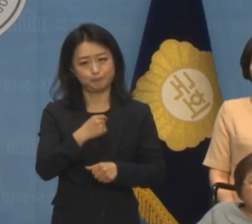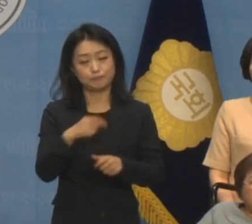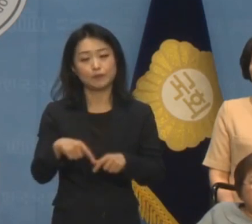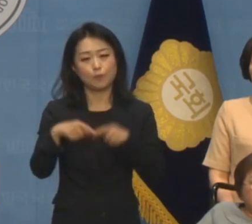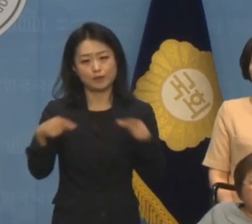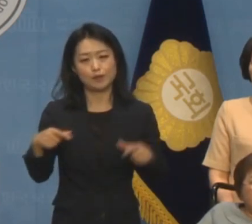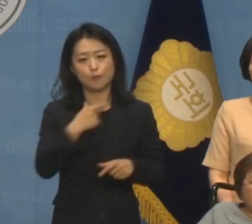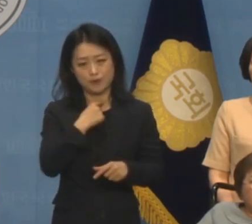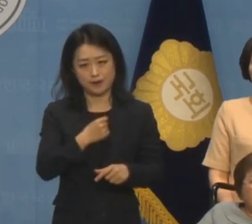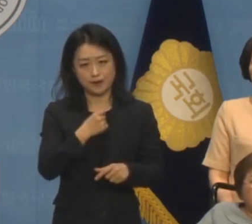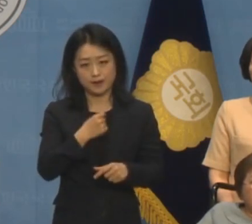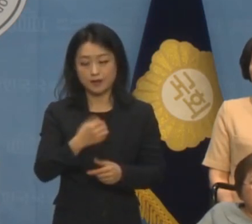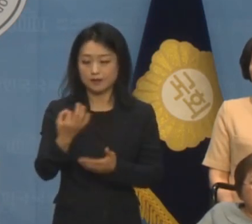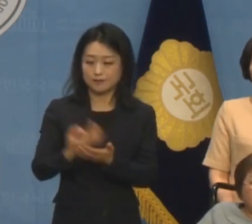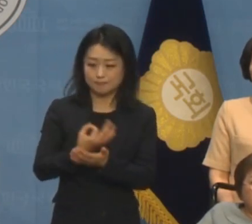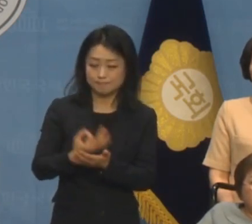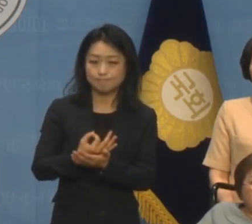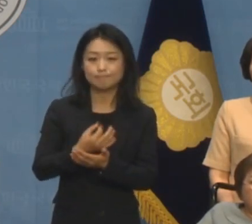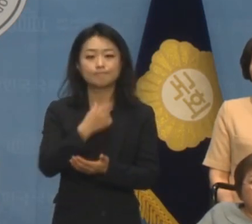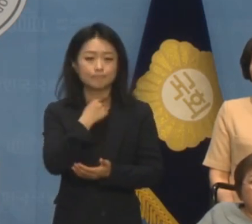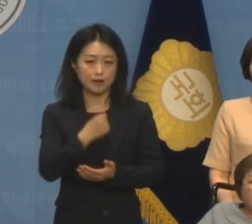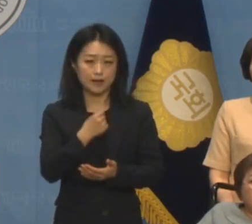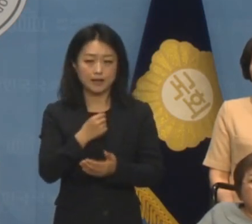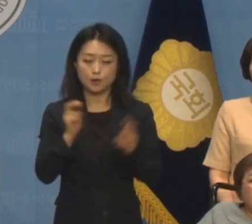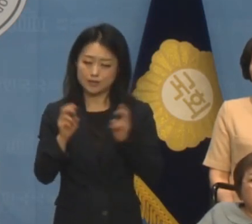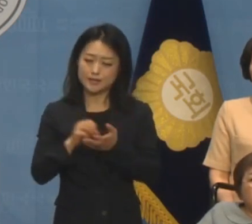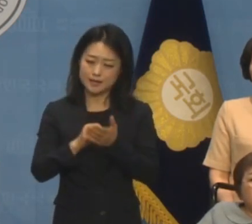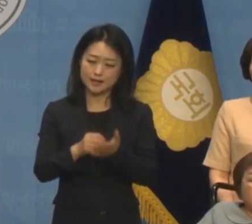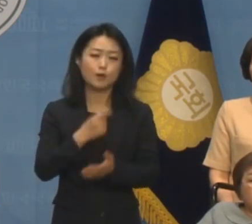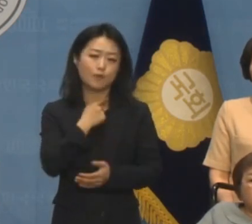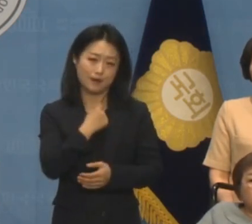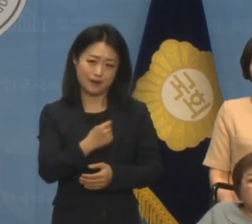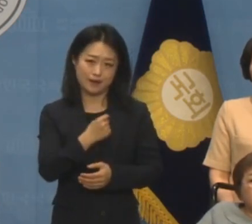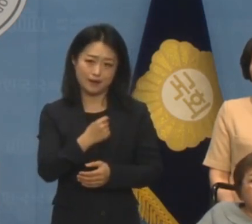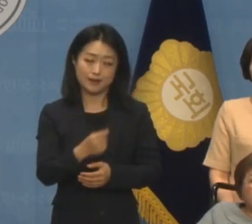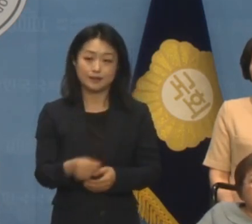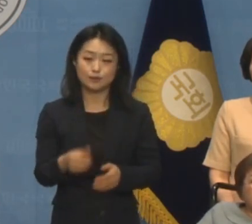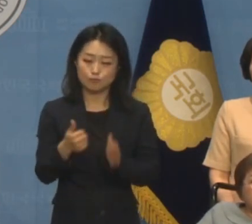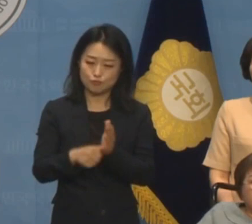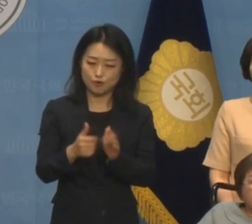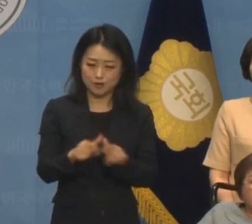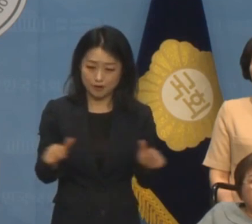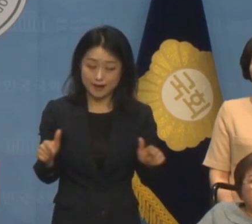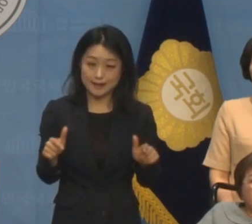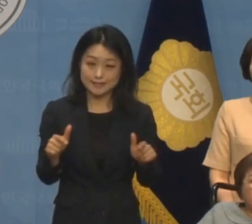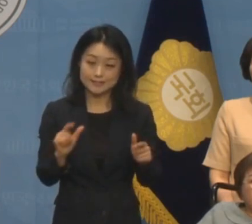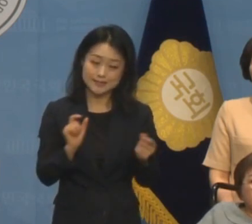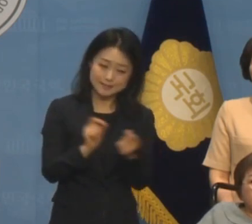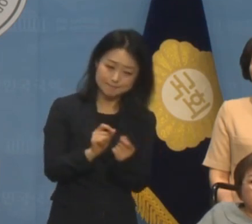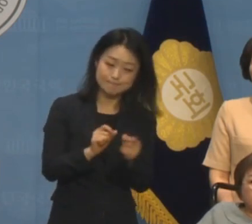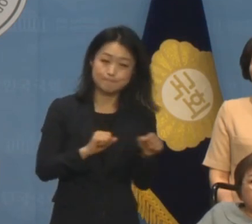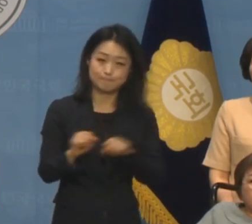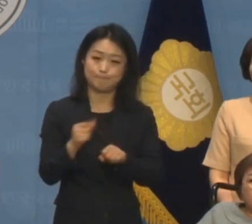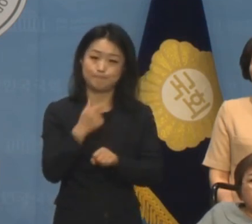확대, 소득 지원, 취업 지원, 시설물 등 접근성